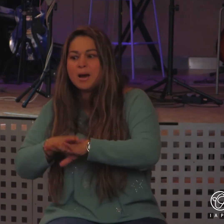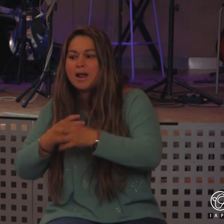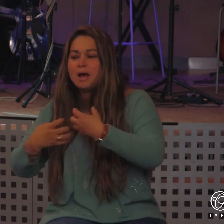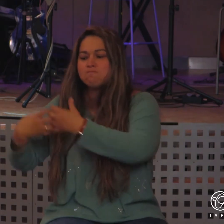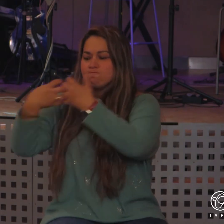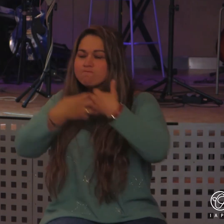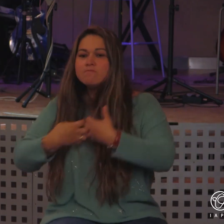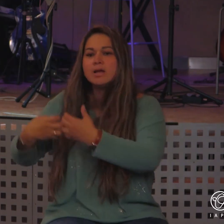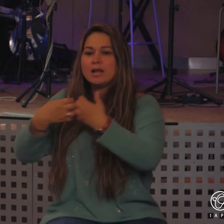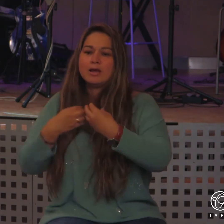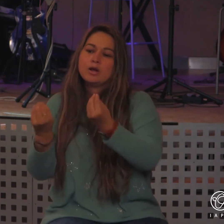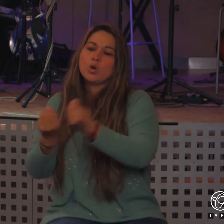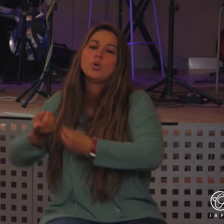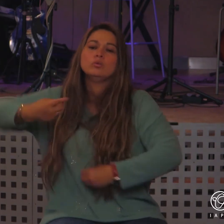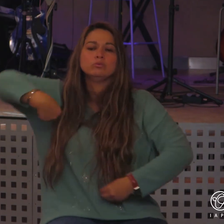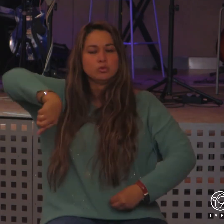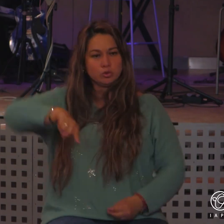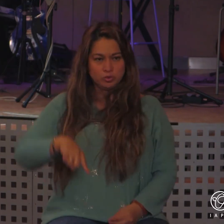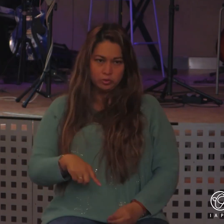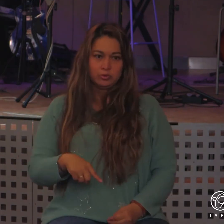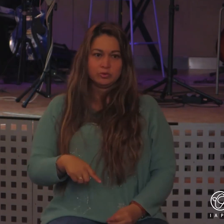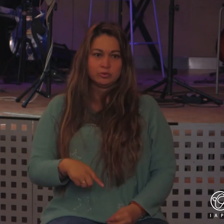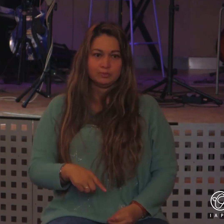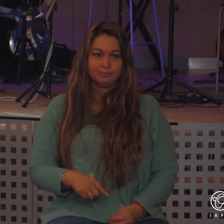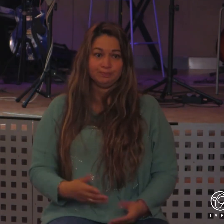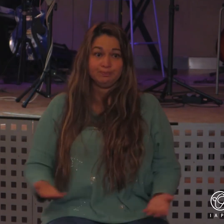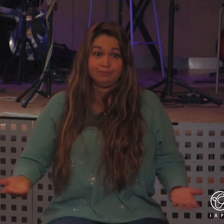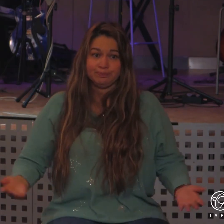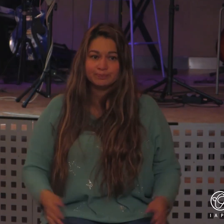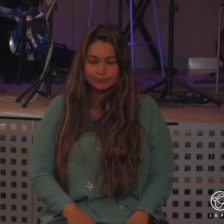Y a veces también tenemos miedo.